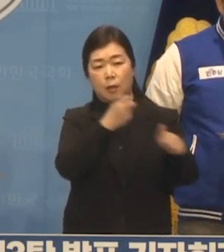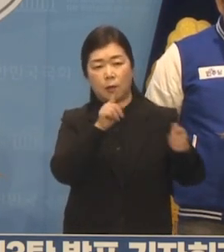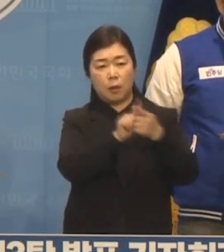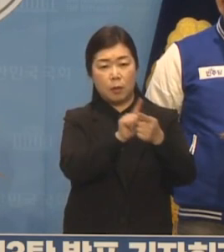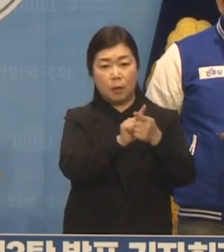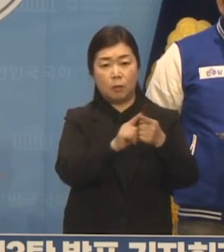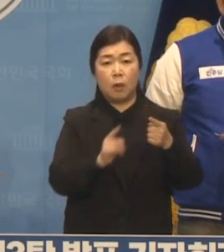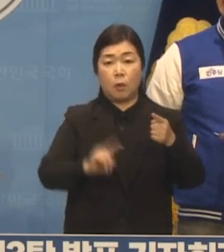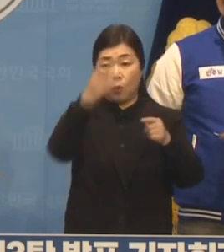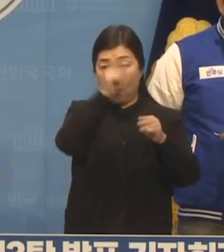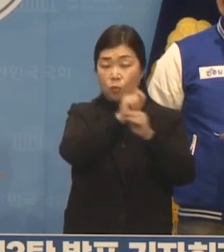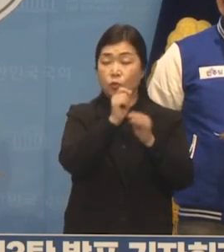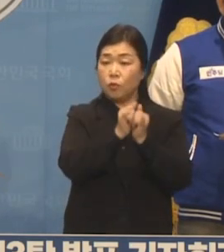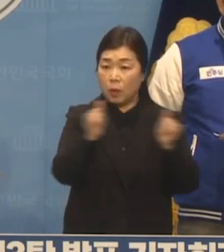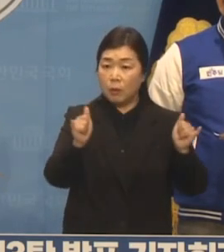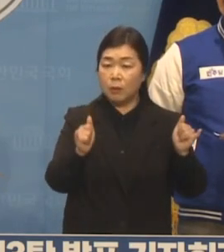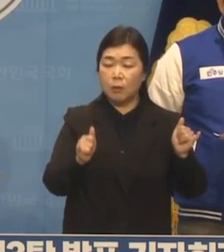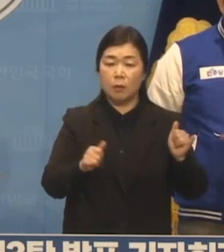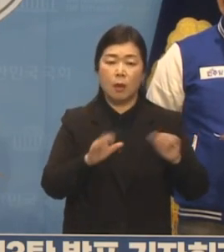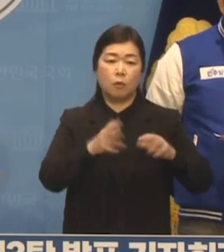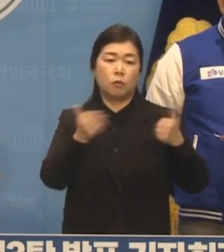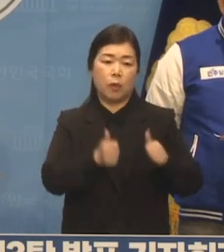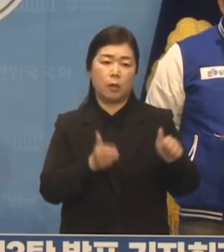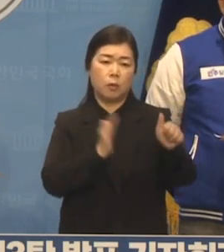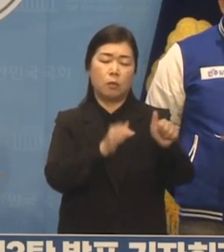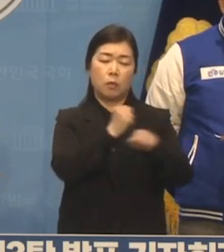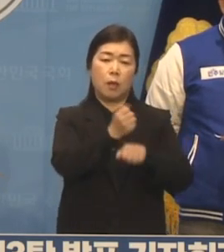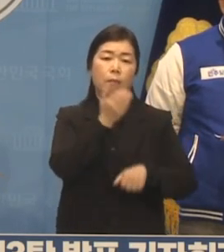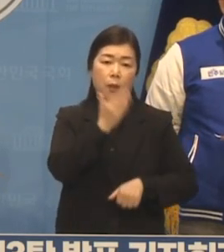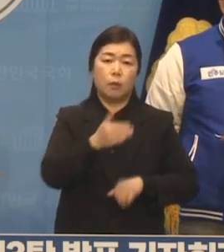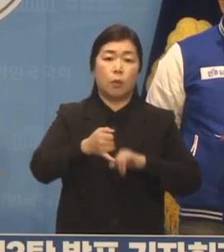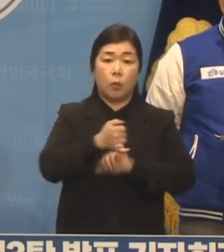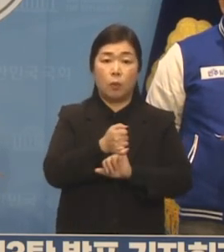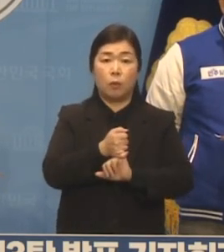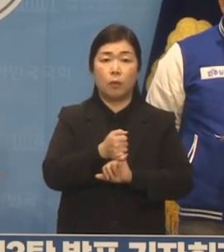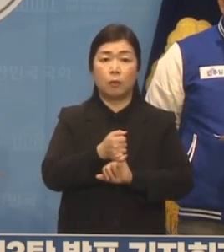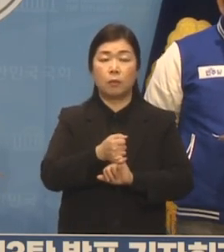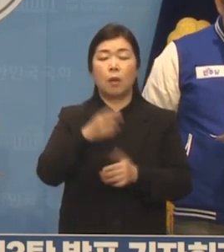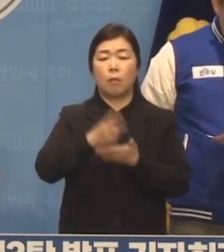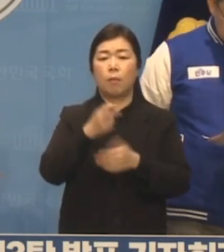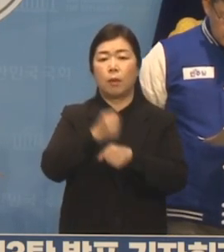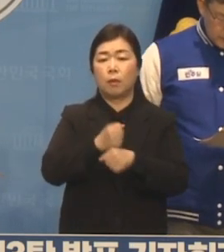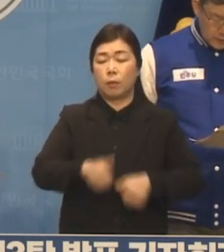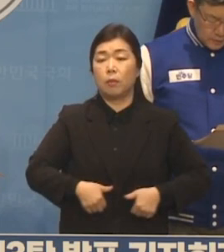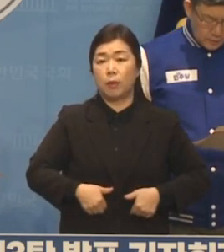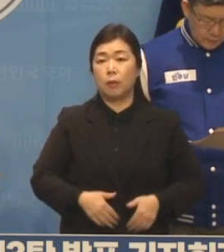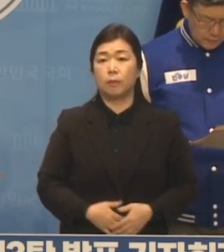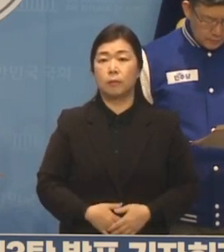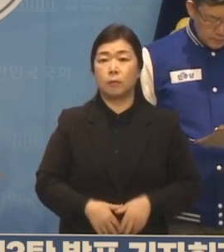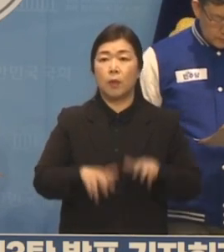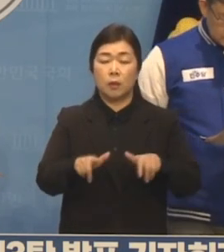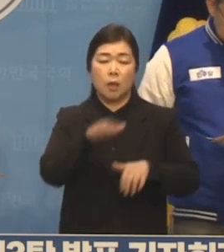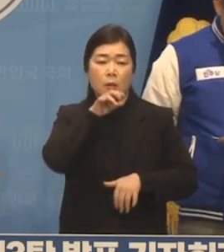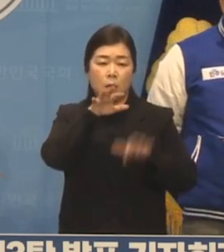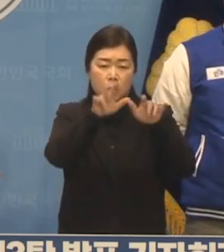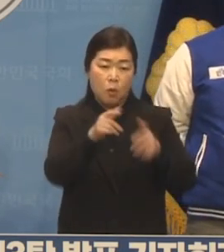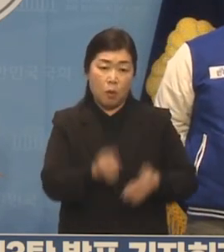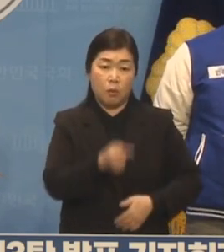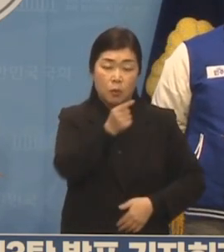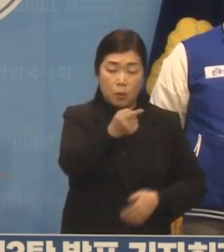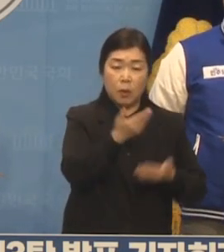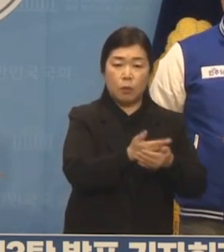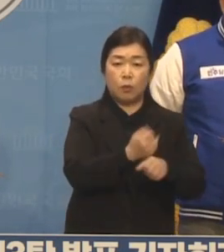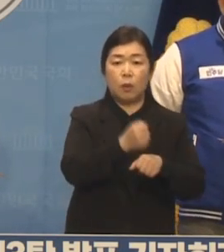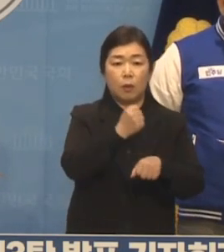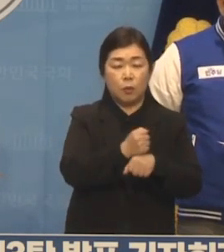대상 고위공무원의 탄핵을 국회에 청구할 수 있게 해야 합니다. 현재 청원권으로 국민들의 국회에